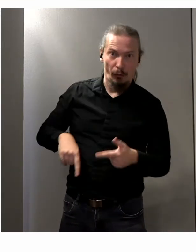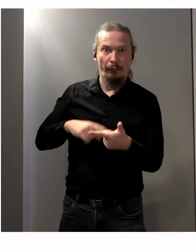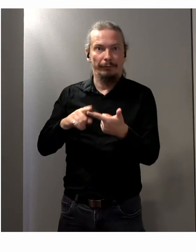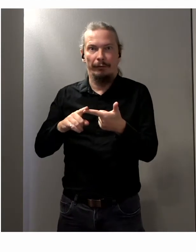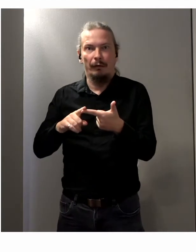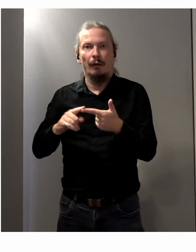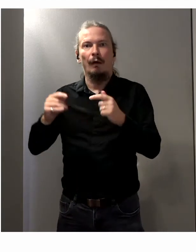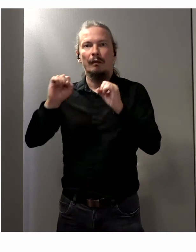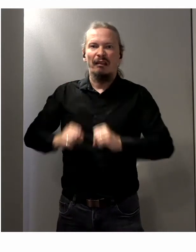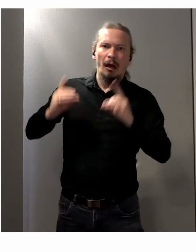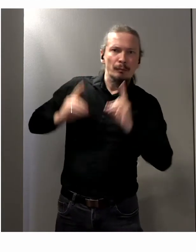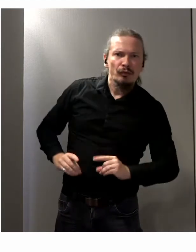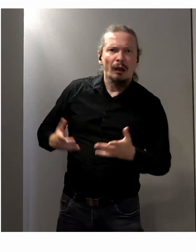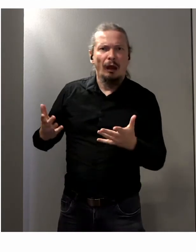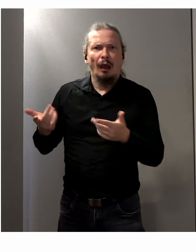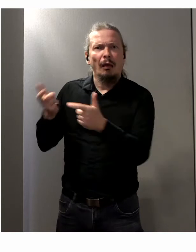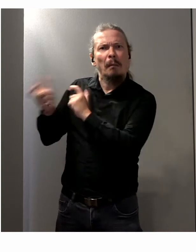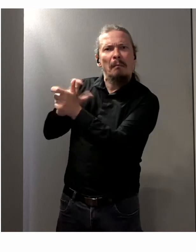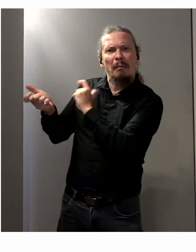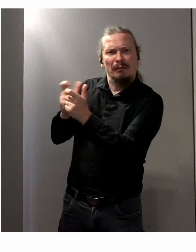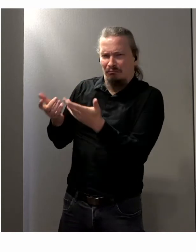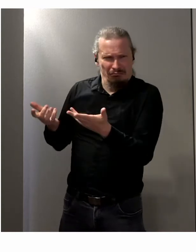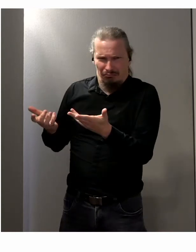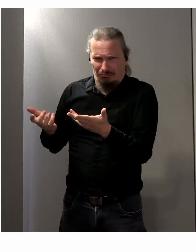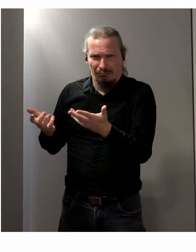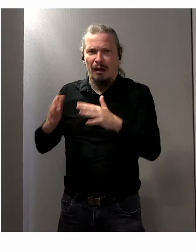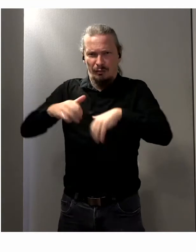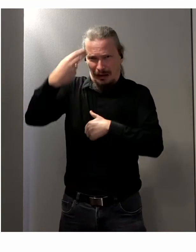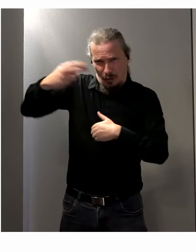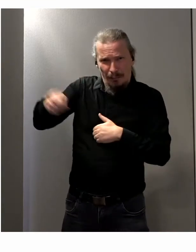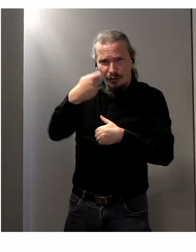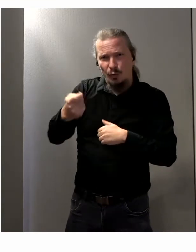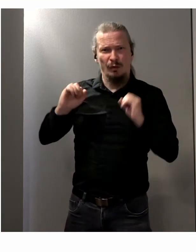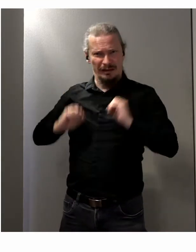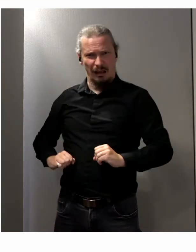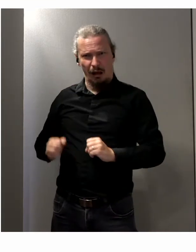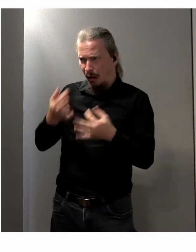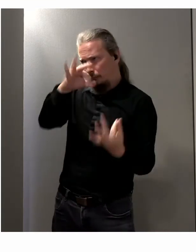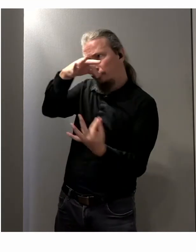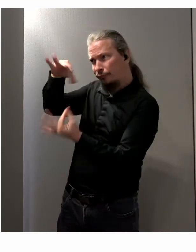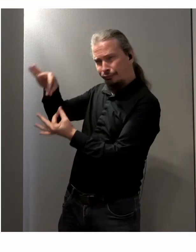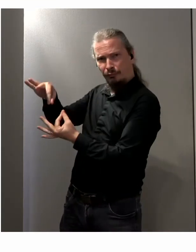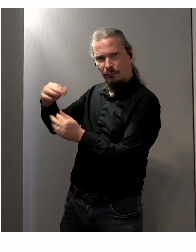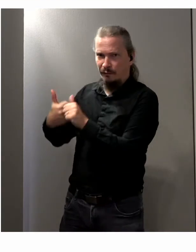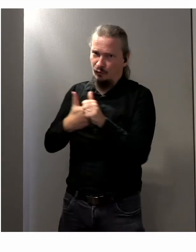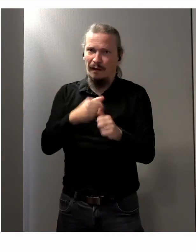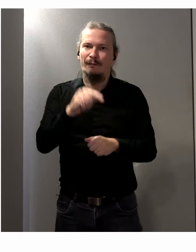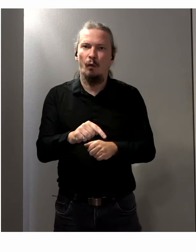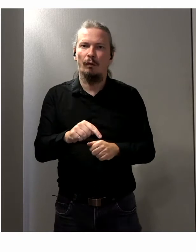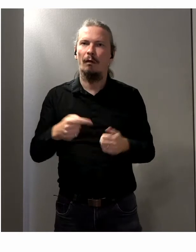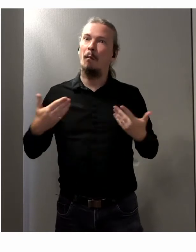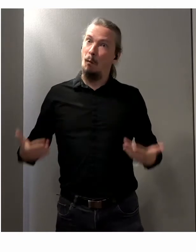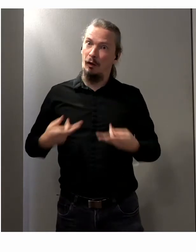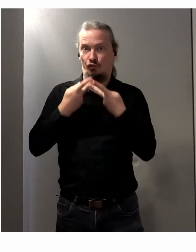que ce soit le Parlement. Nos interlocuteurs sont aussi l'Assemblée nationale et le Sénat. Eh bien, je vous annonce